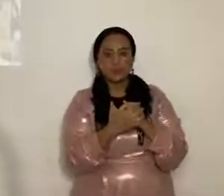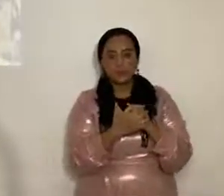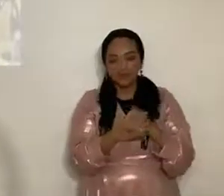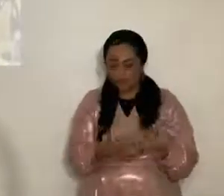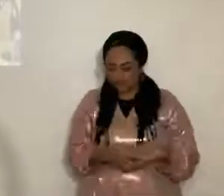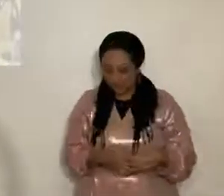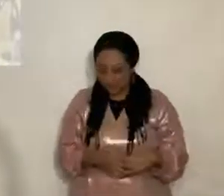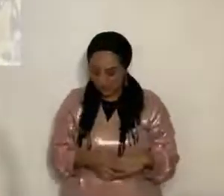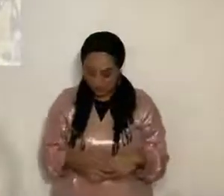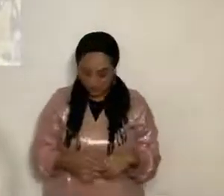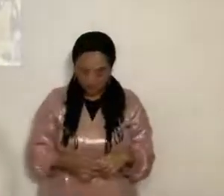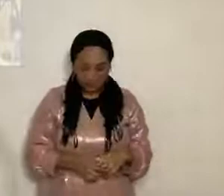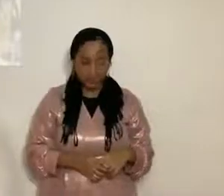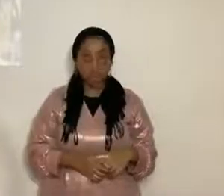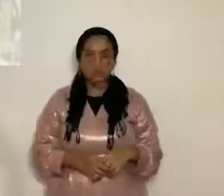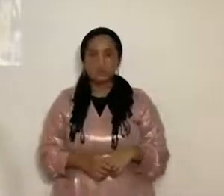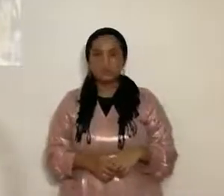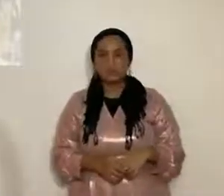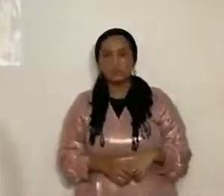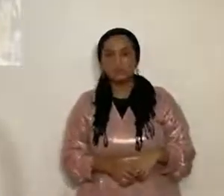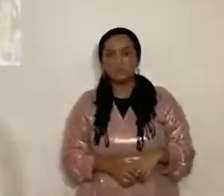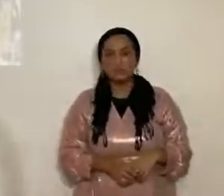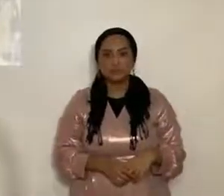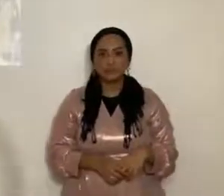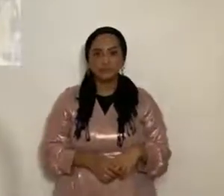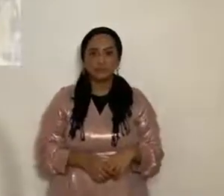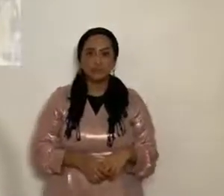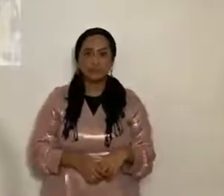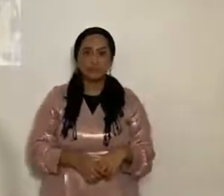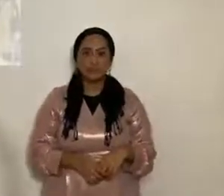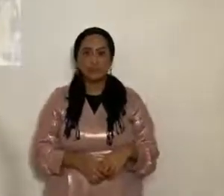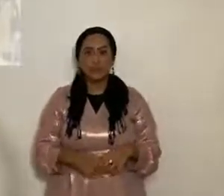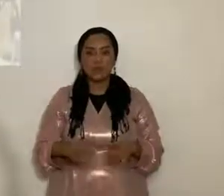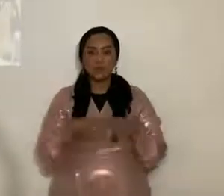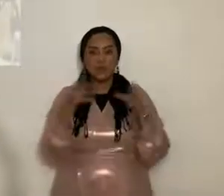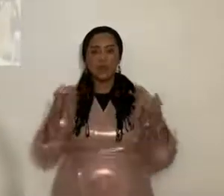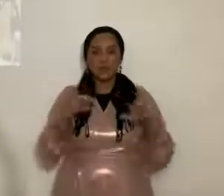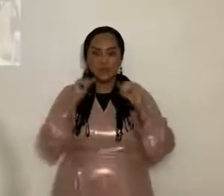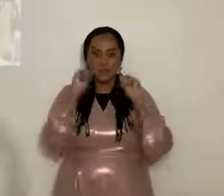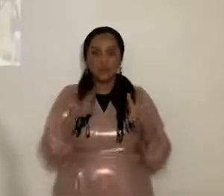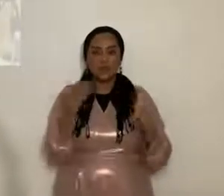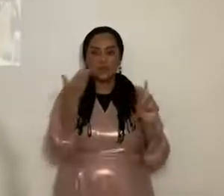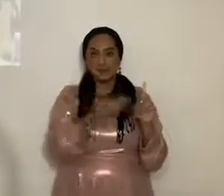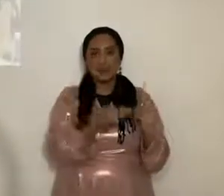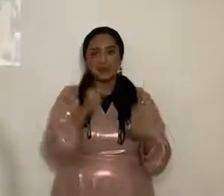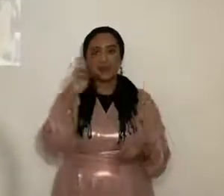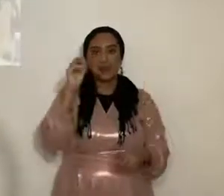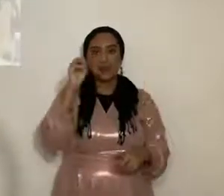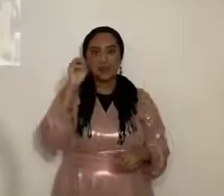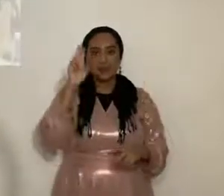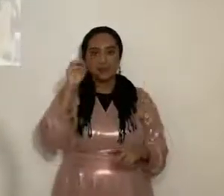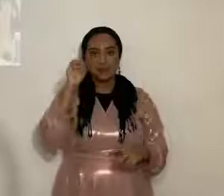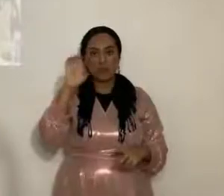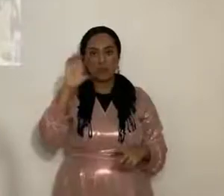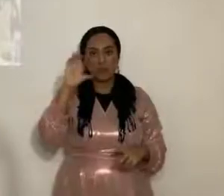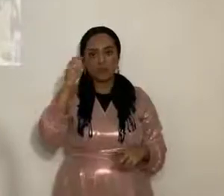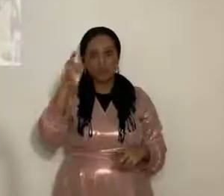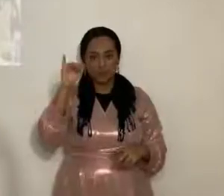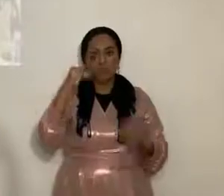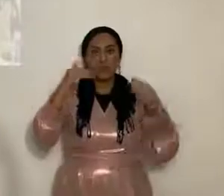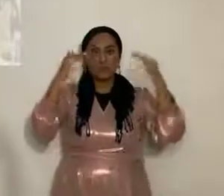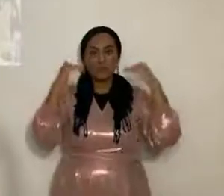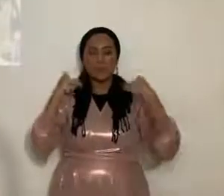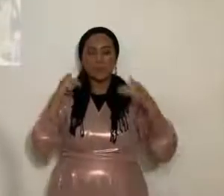fuerte, buena, exactamente, y suficiente. Muy bendecido fue Mardoqueo. Ahora vamos a ver otro